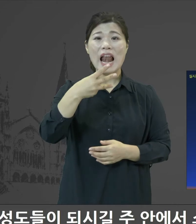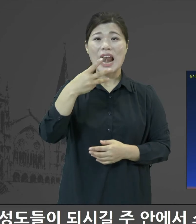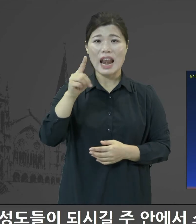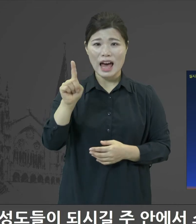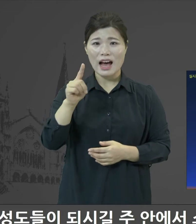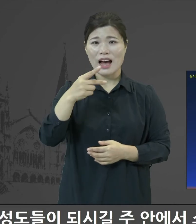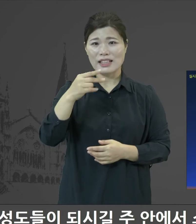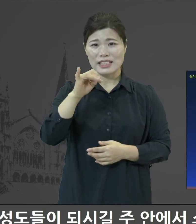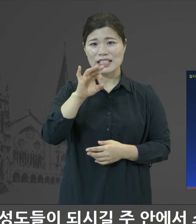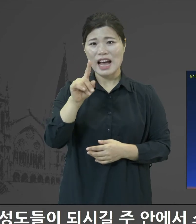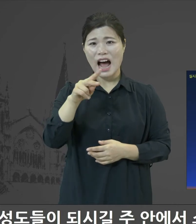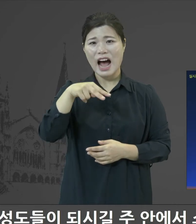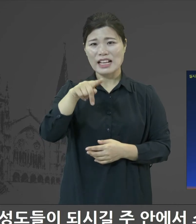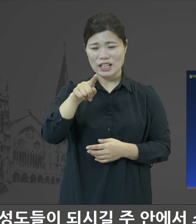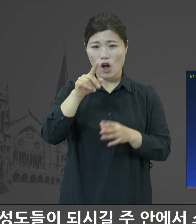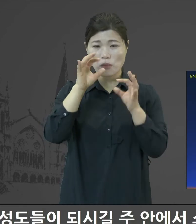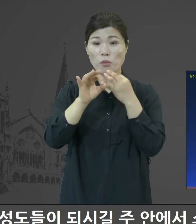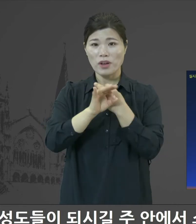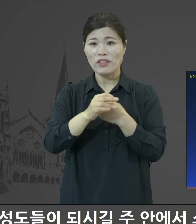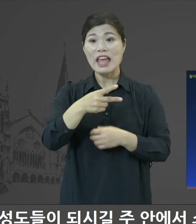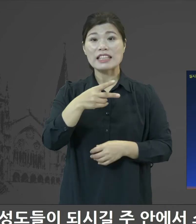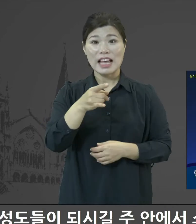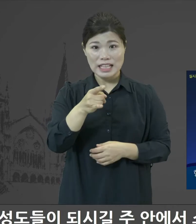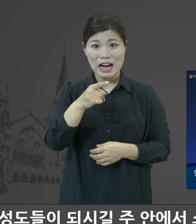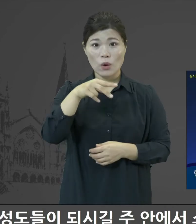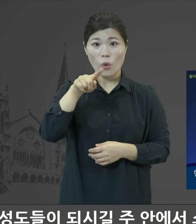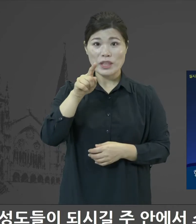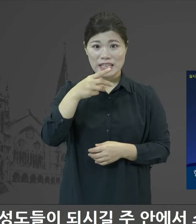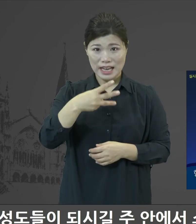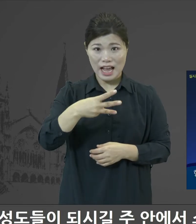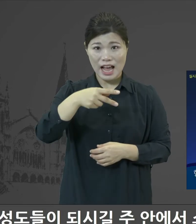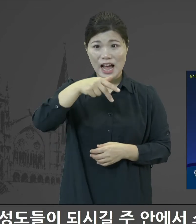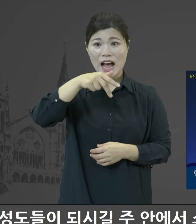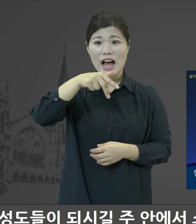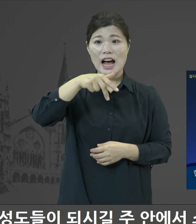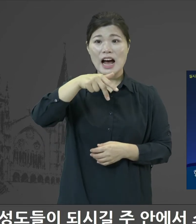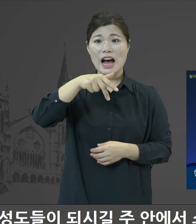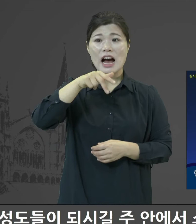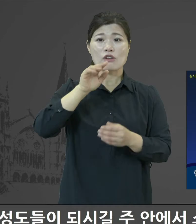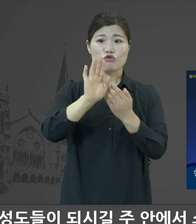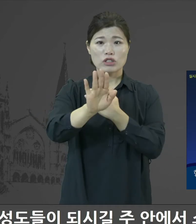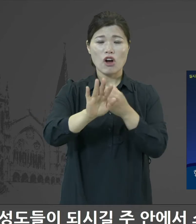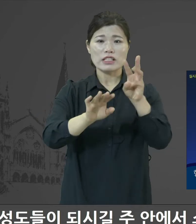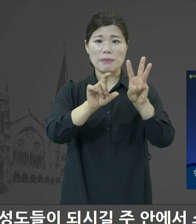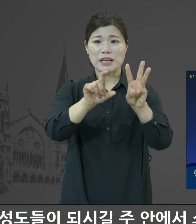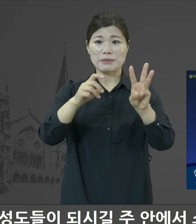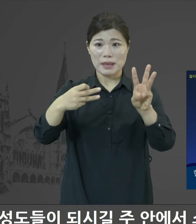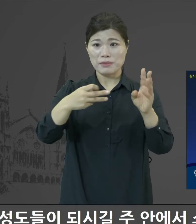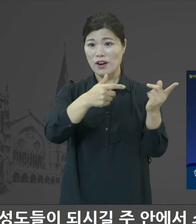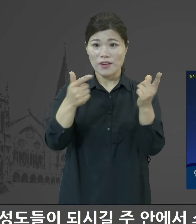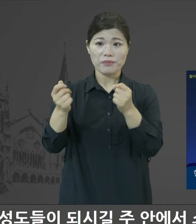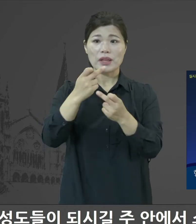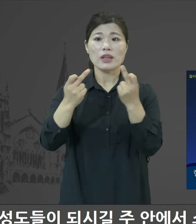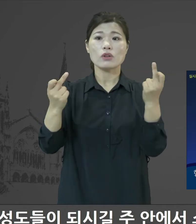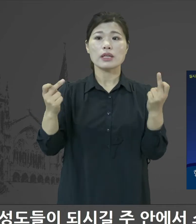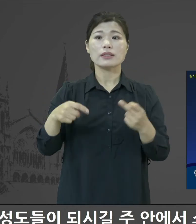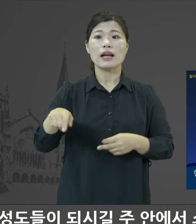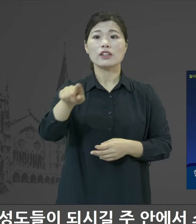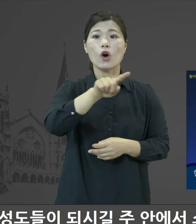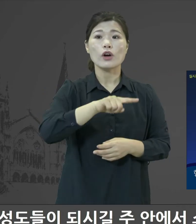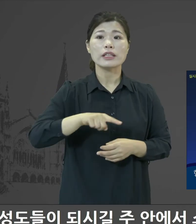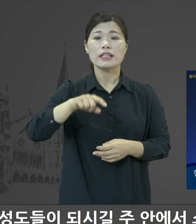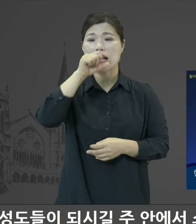성경을 볼 겁니다. 데살로니가 후서 3장 13절 같이 읽습니다. 형제들아,